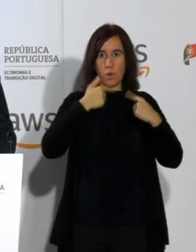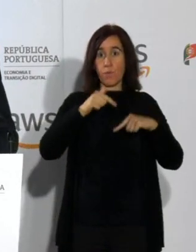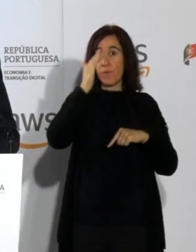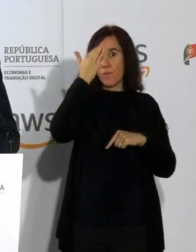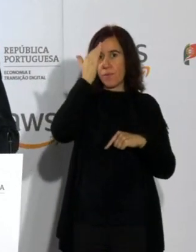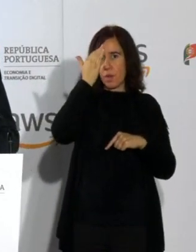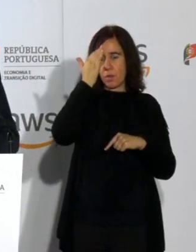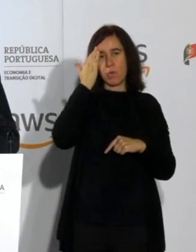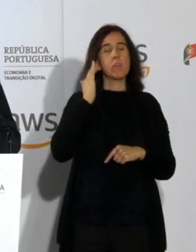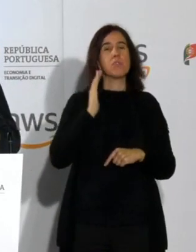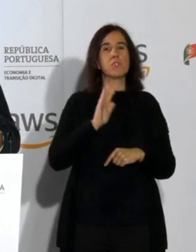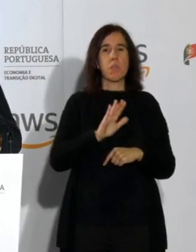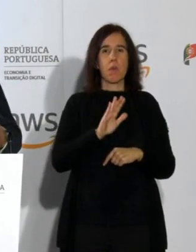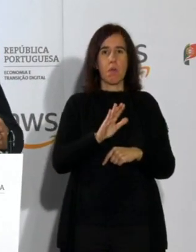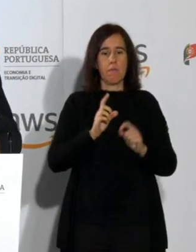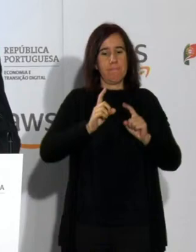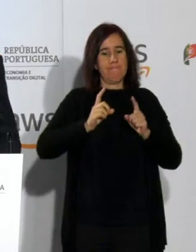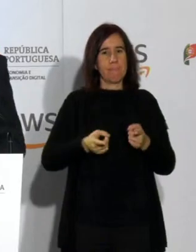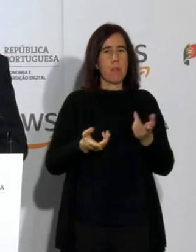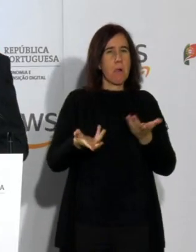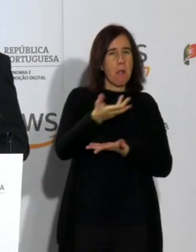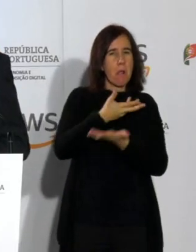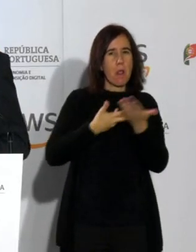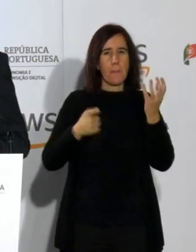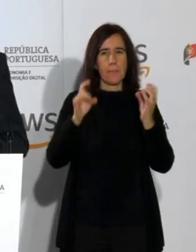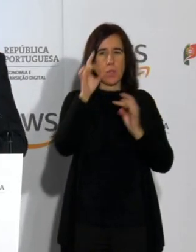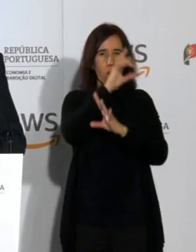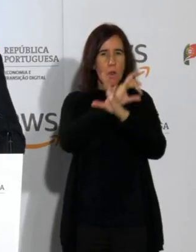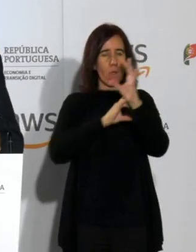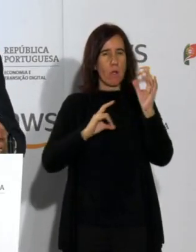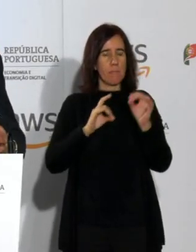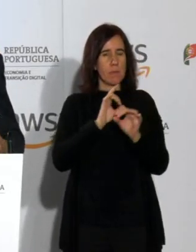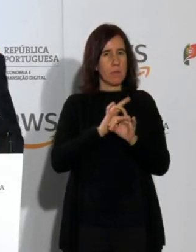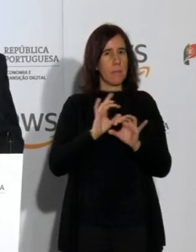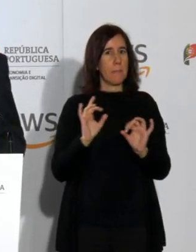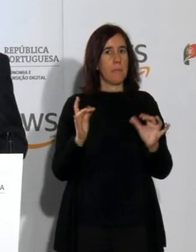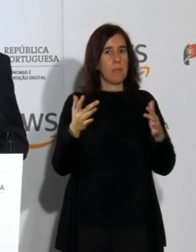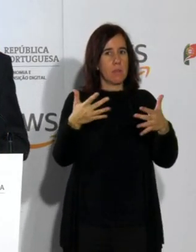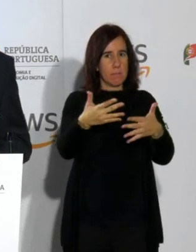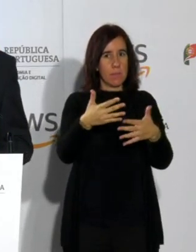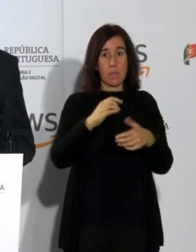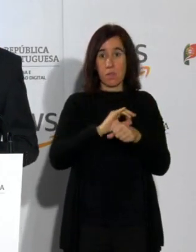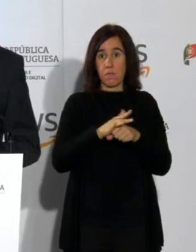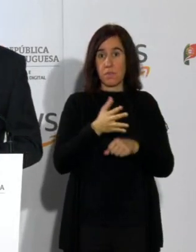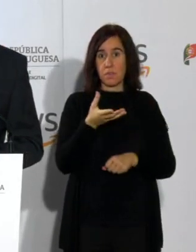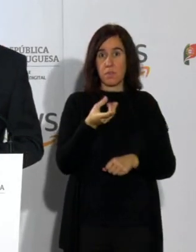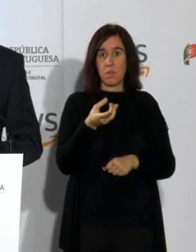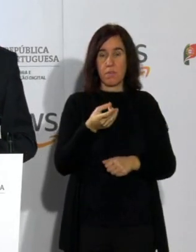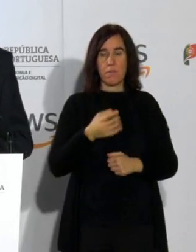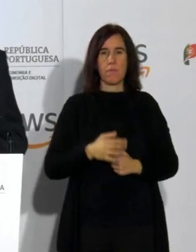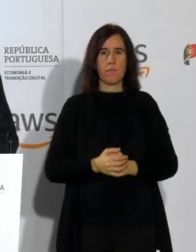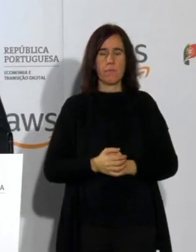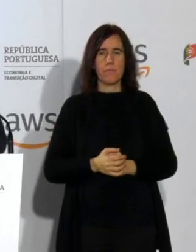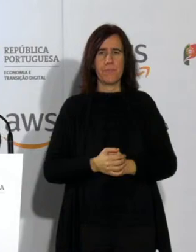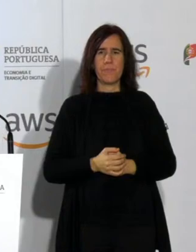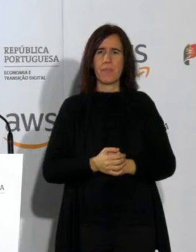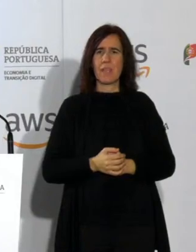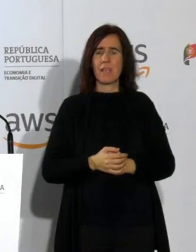Freio. Estava a começar a falar-se na Europa da pandemia da Covid-19. E